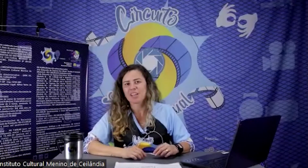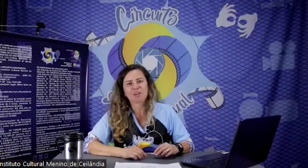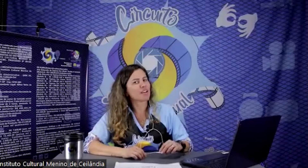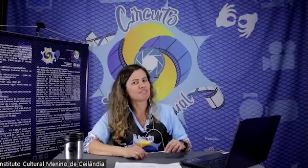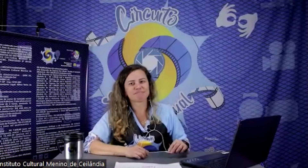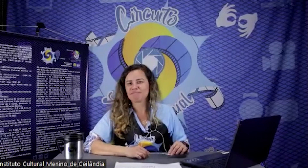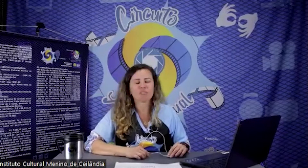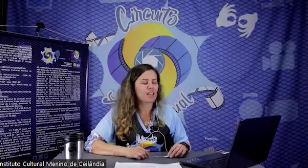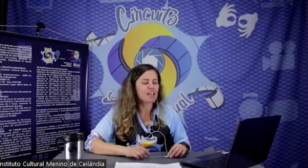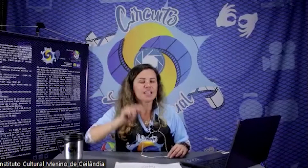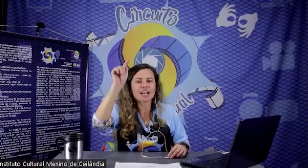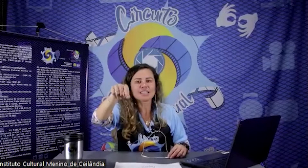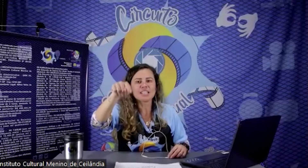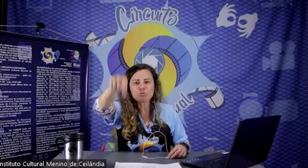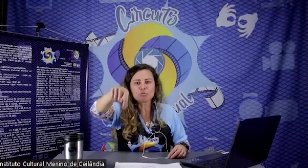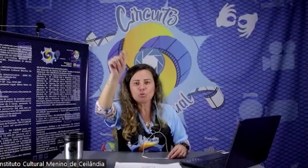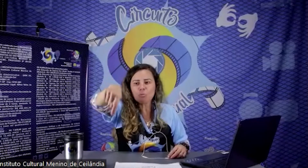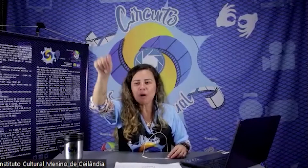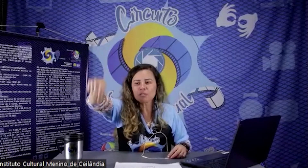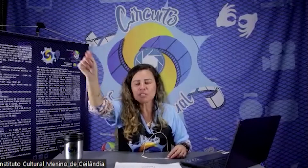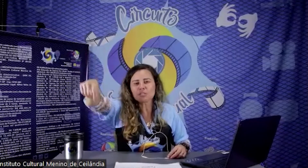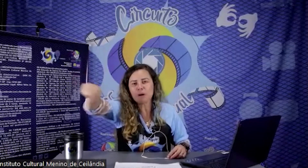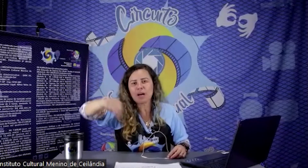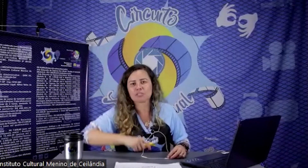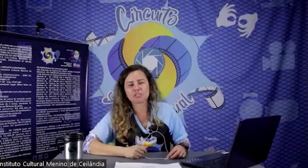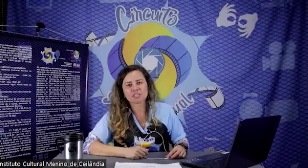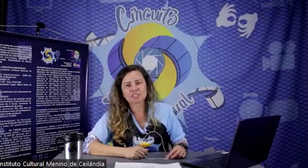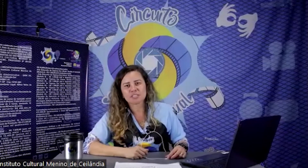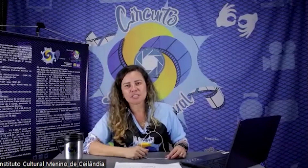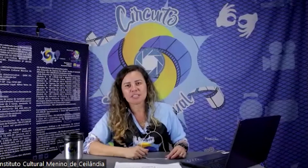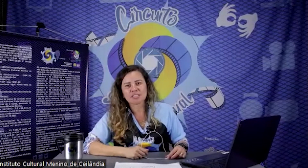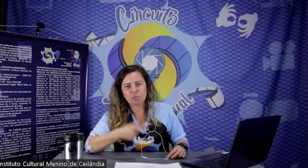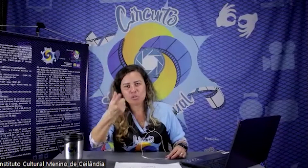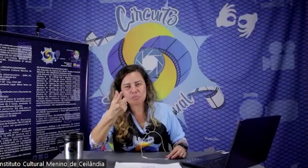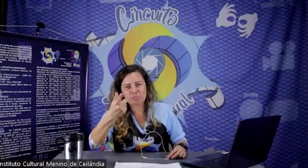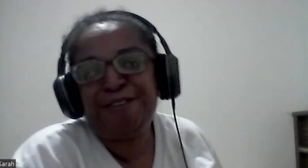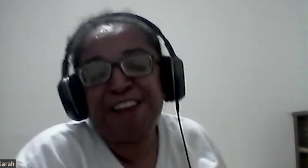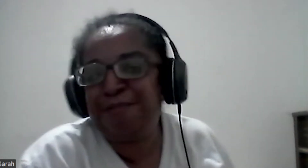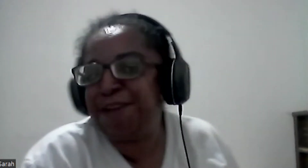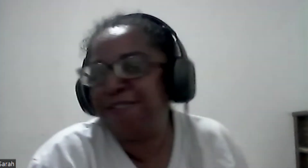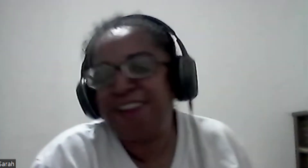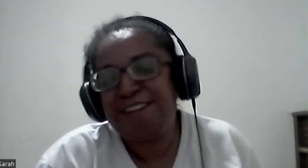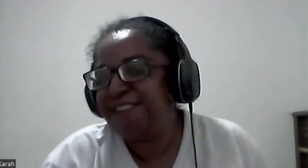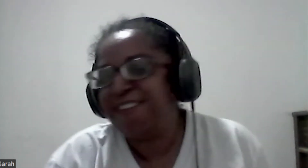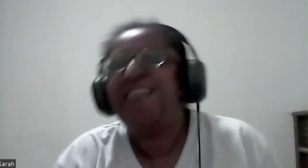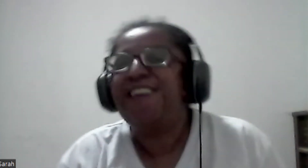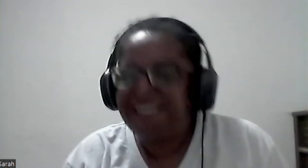é. Não é. Cadê o surdo ocupando esses espaços? Como eu falei. Não